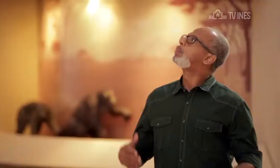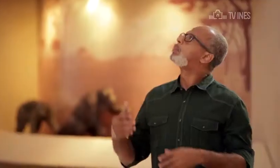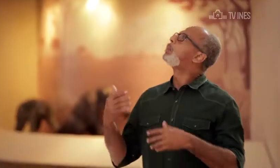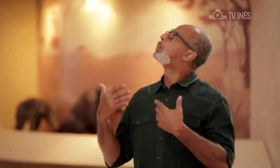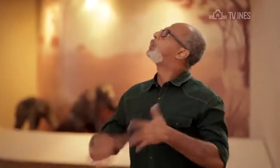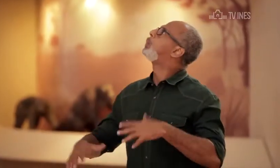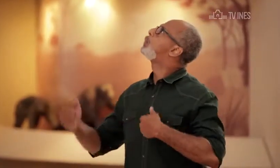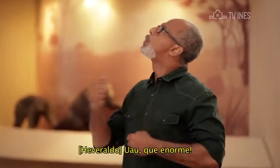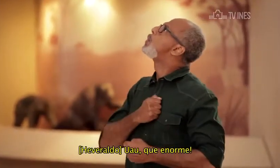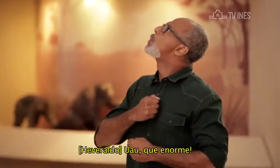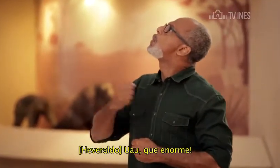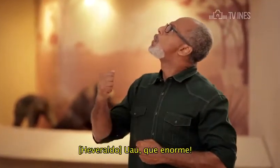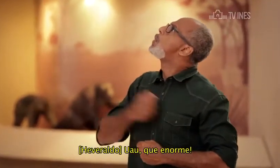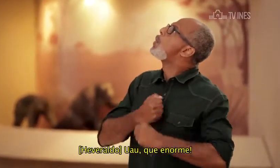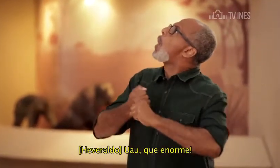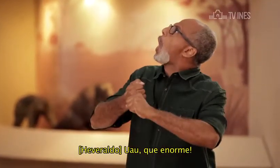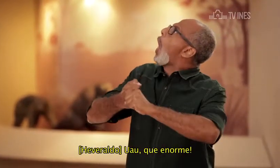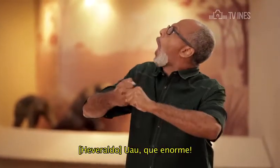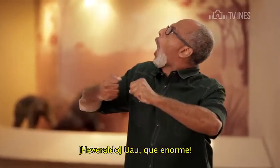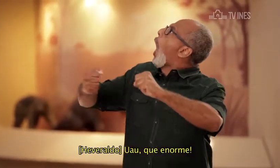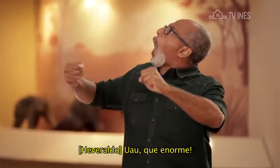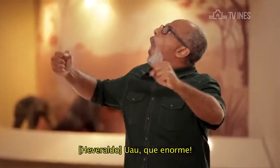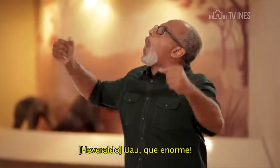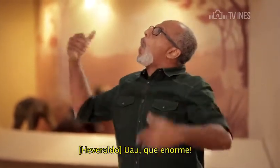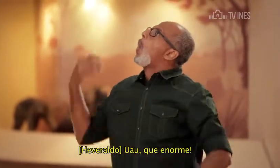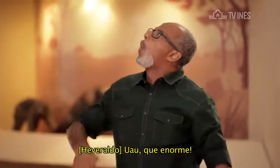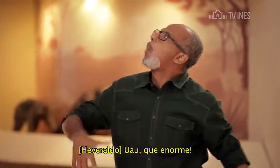Uau! Que enorme!